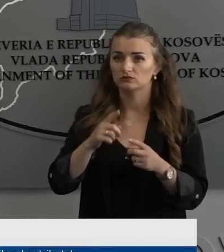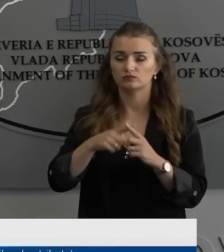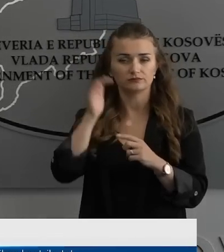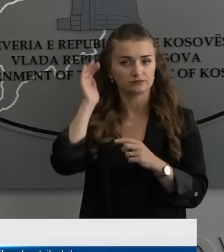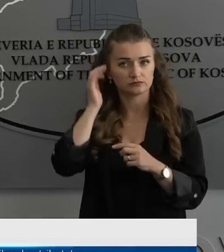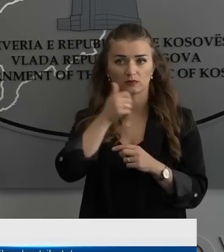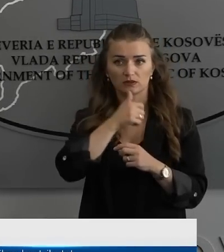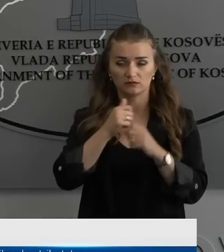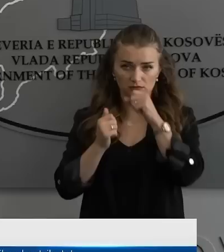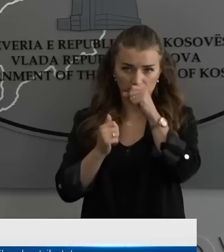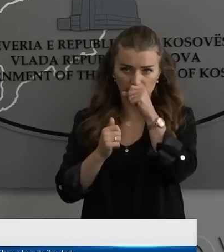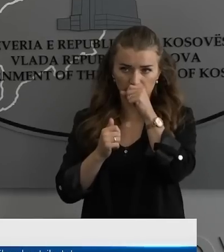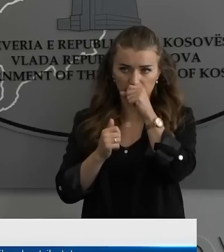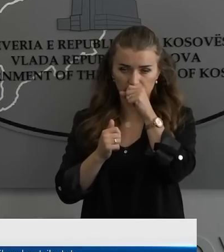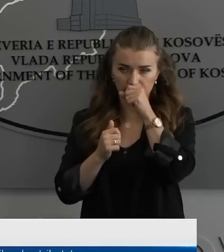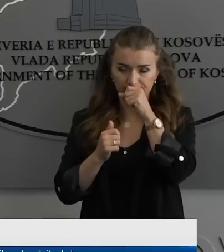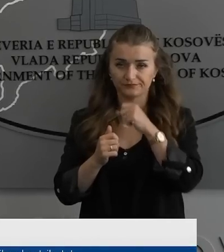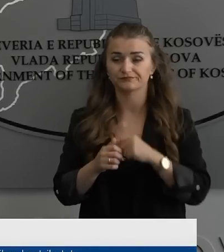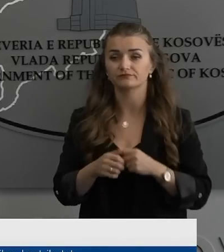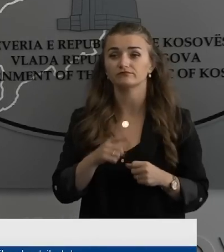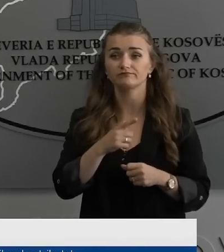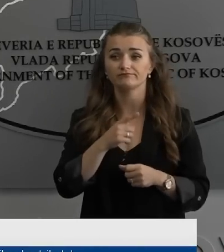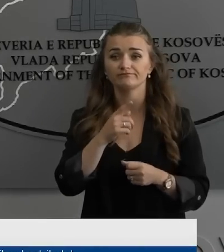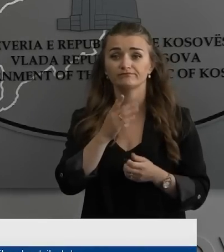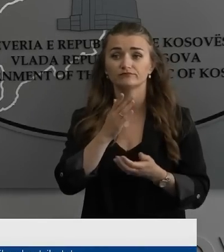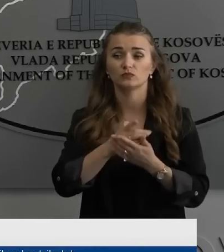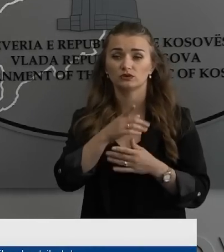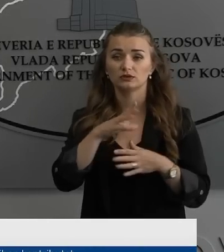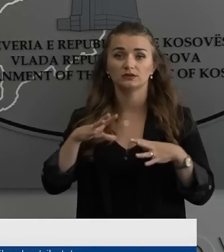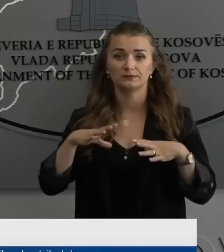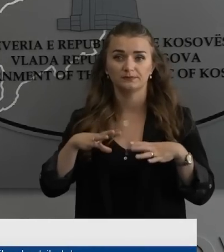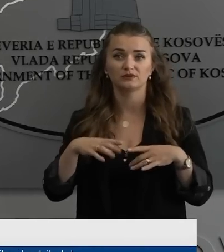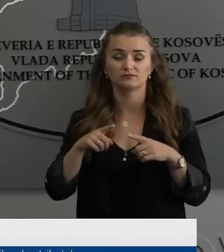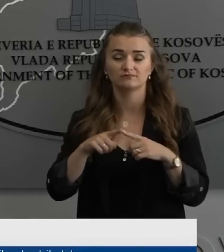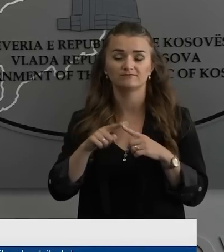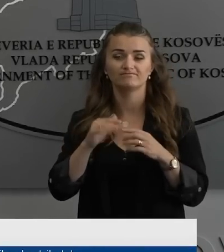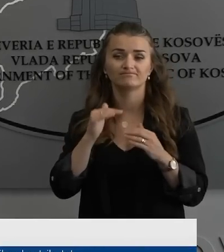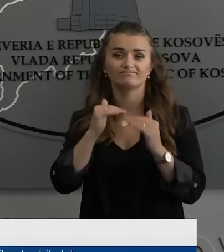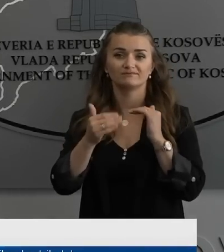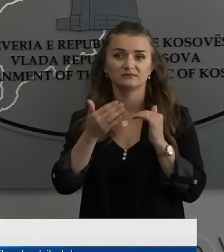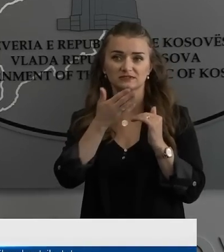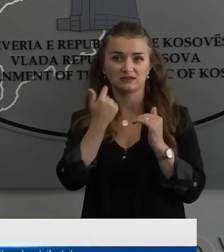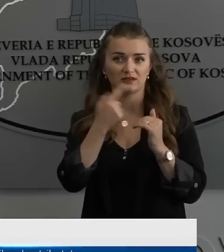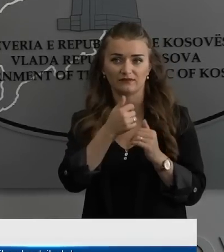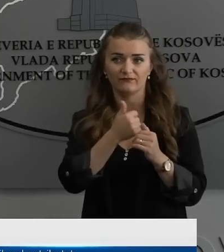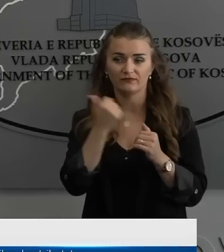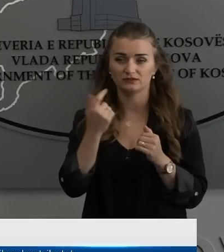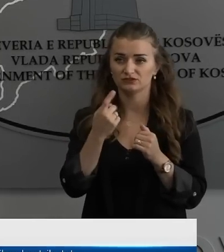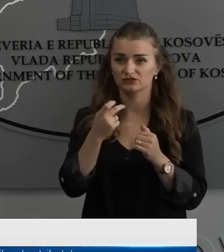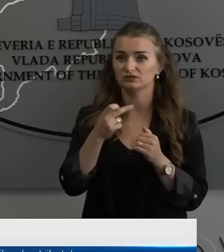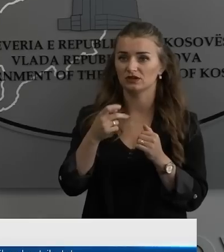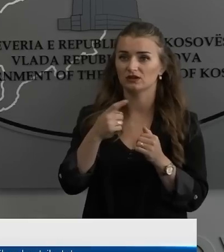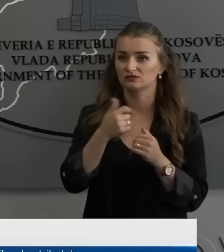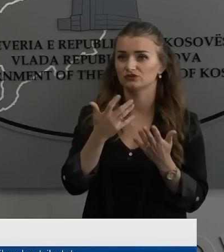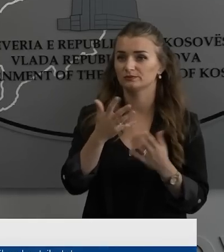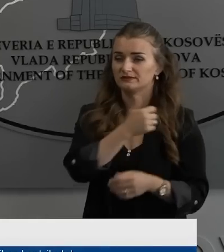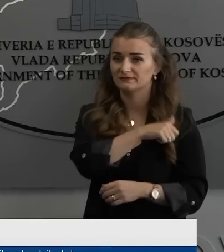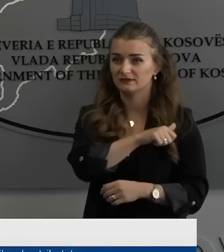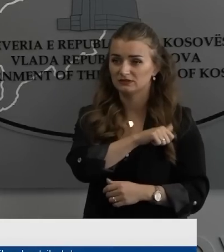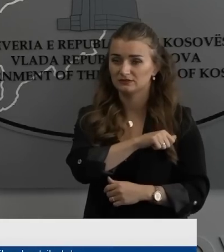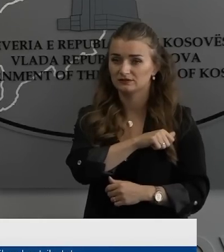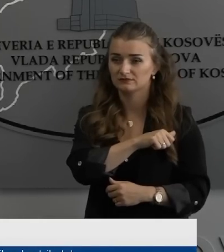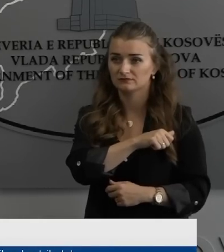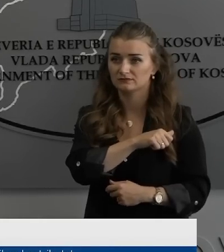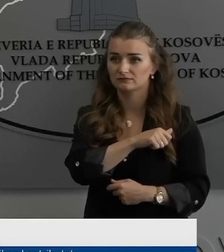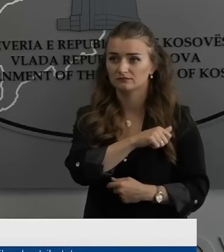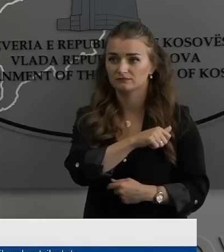për vendimin e sotëm. Pensionistët që janë diskriminuar tash disa vjet duke marrë vetëm pensionet e pleqërisë dhe ju ato kontributdhënëse, a